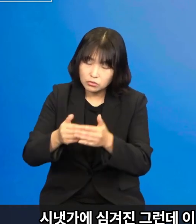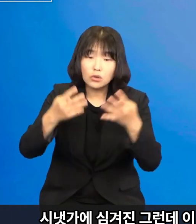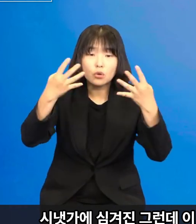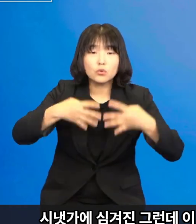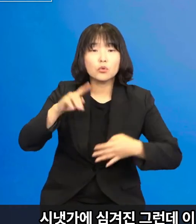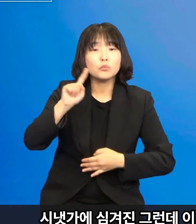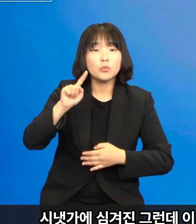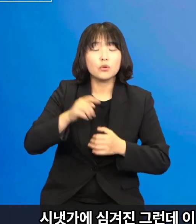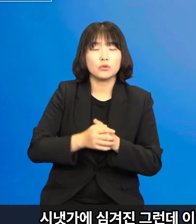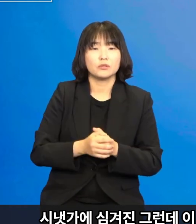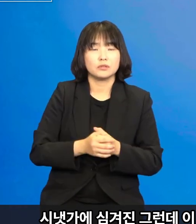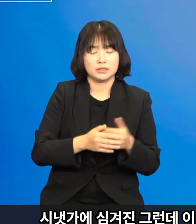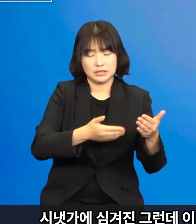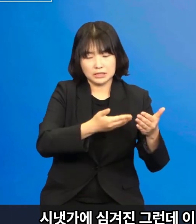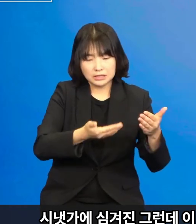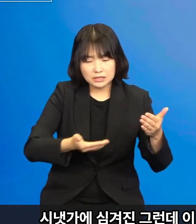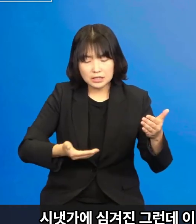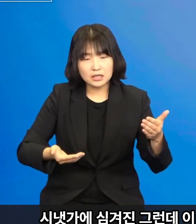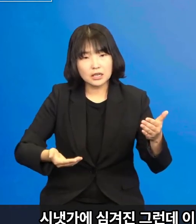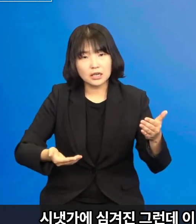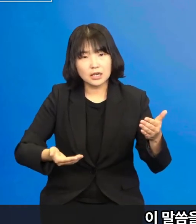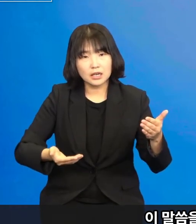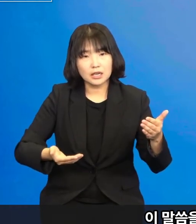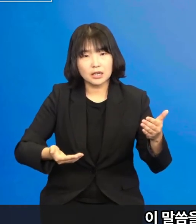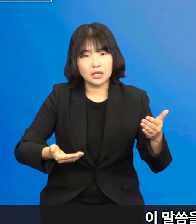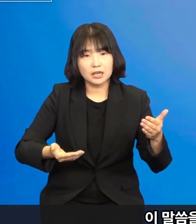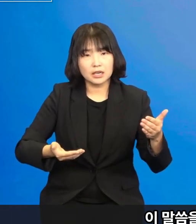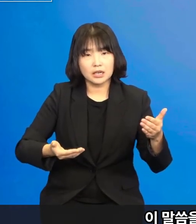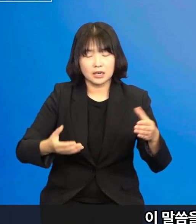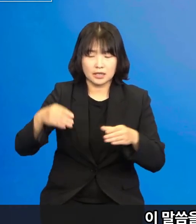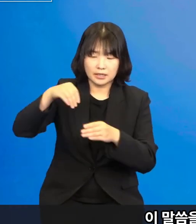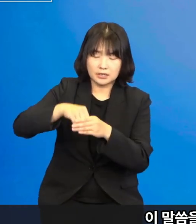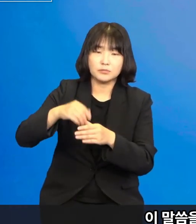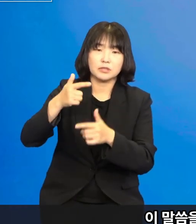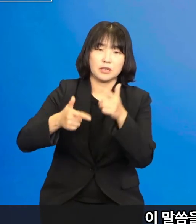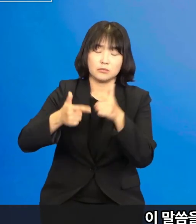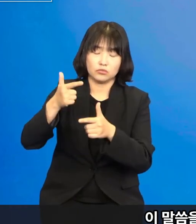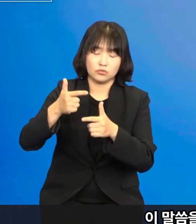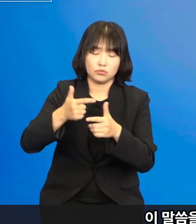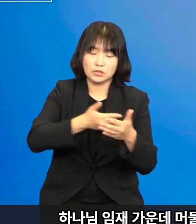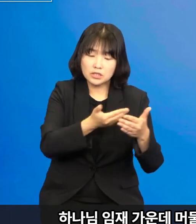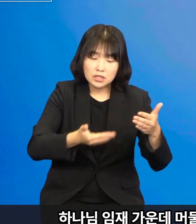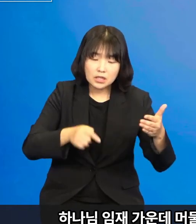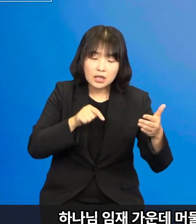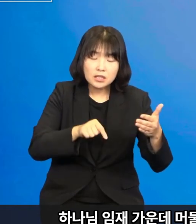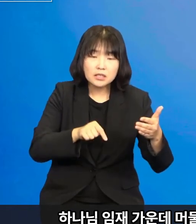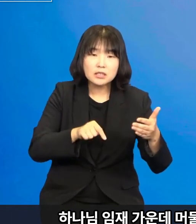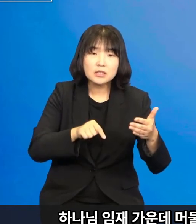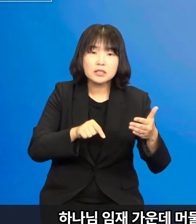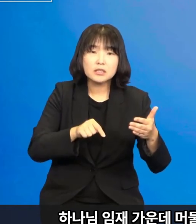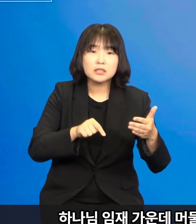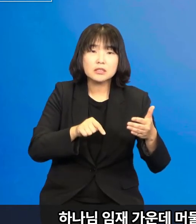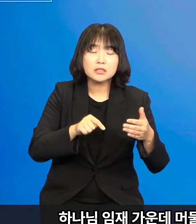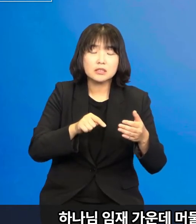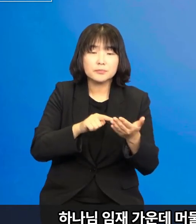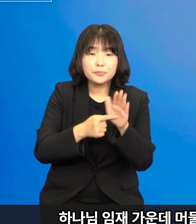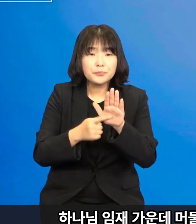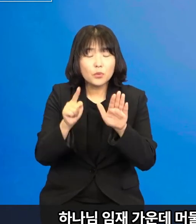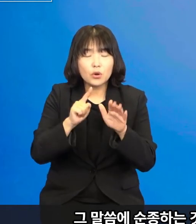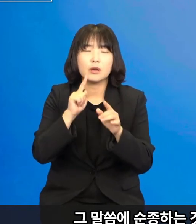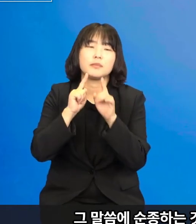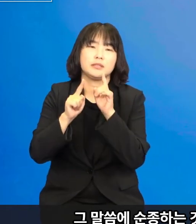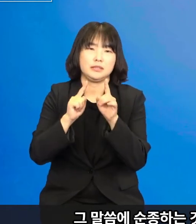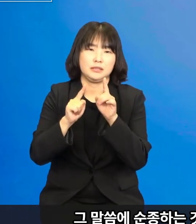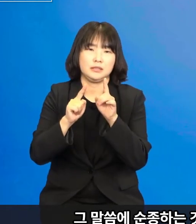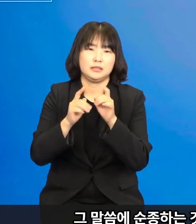시냇가에 심겨진, 근데 이 시냇가의 물이 뭘 상징하는 거예요? 이 말씀을 상징하는 거예요. 하나님 임재 가운데 머물러서 그분의 음성에 귀